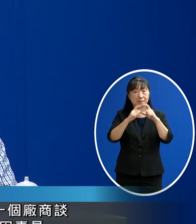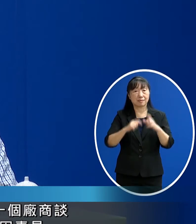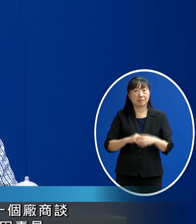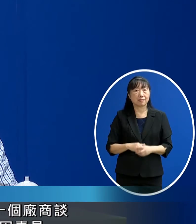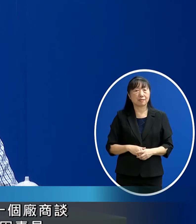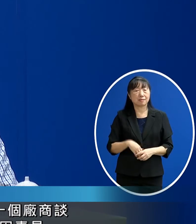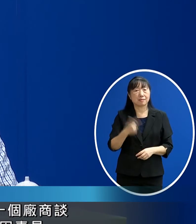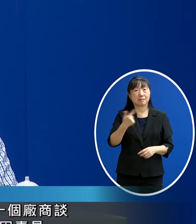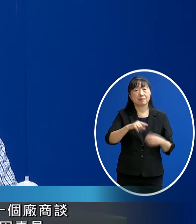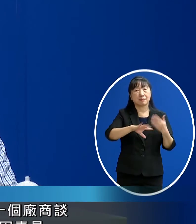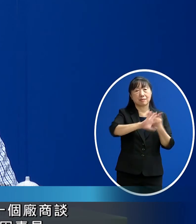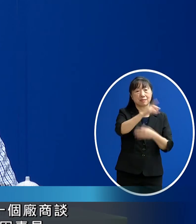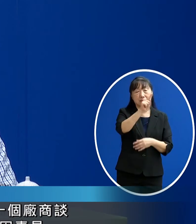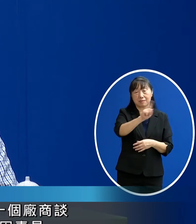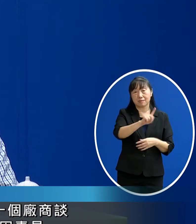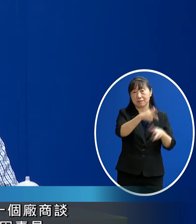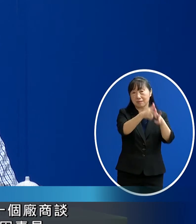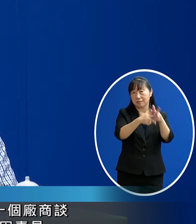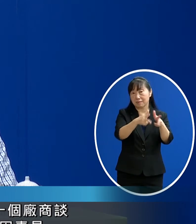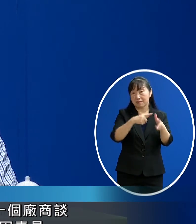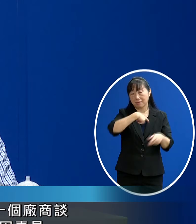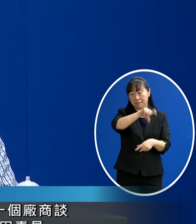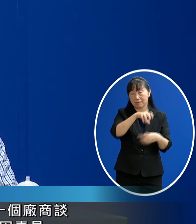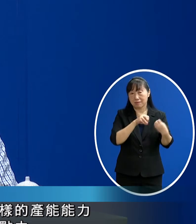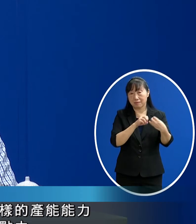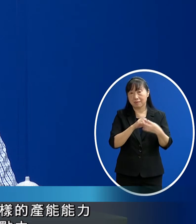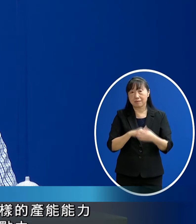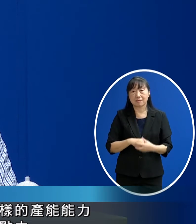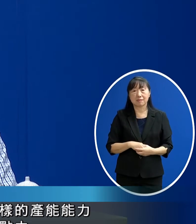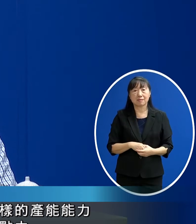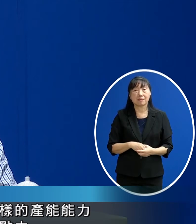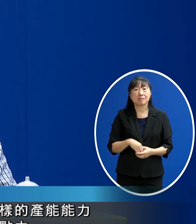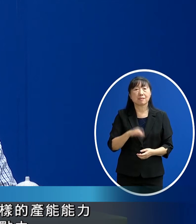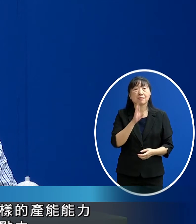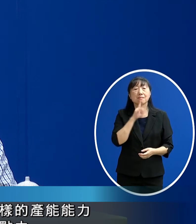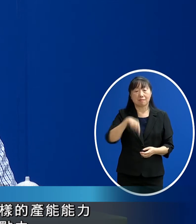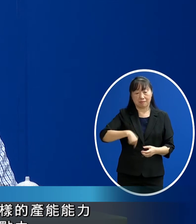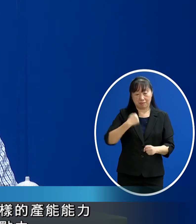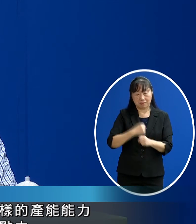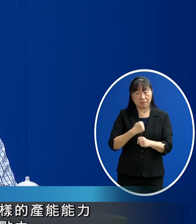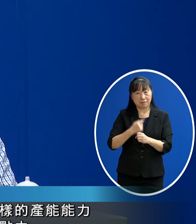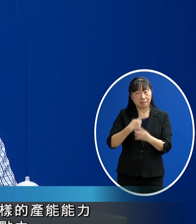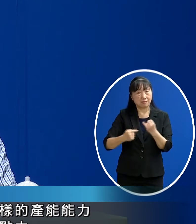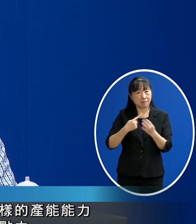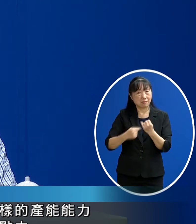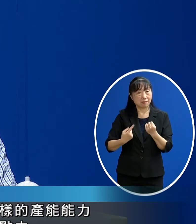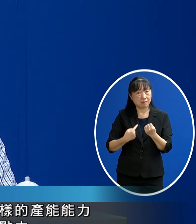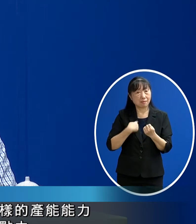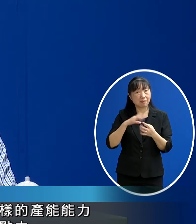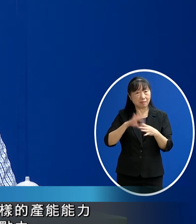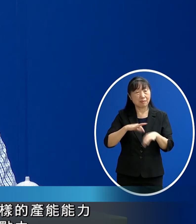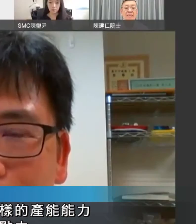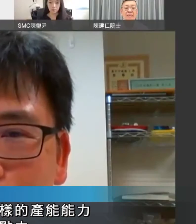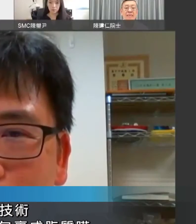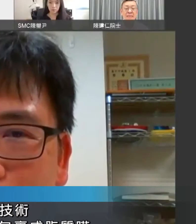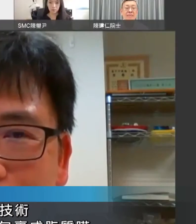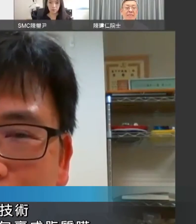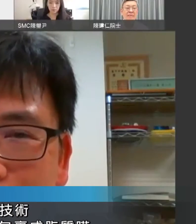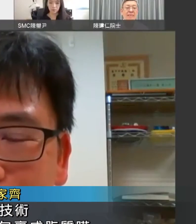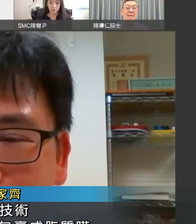哪一个厂商谈，一个最重要的因素是我们本身有没有量产能力，那现在正在积极在盘点中。 他们最关键的把